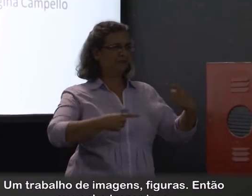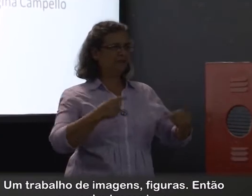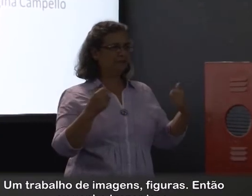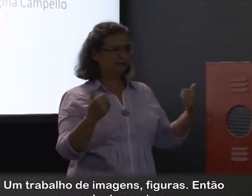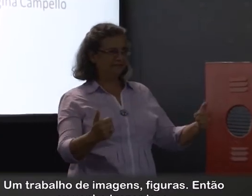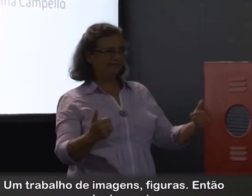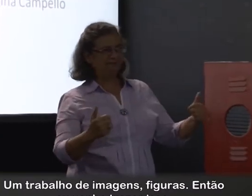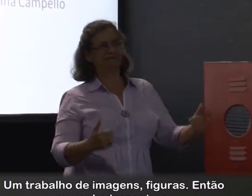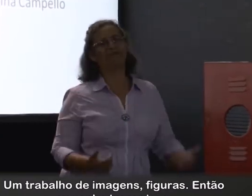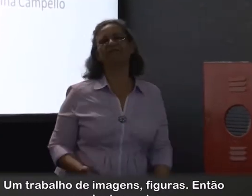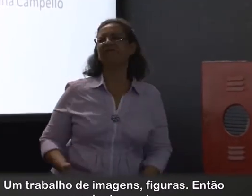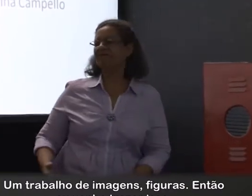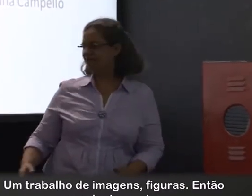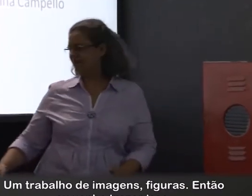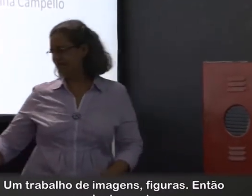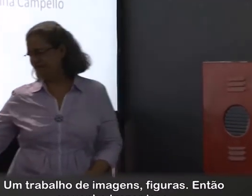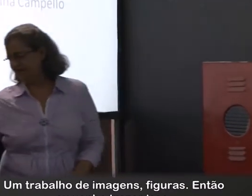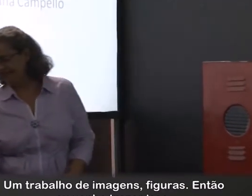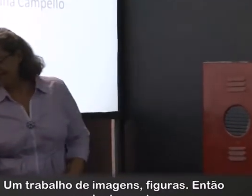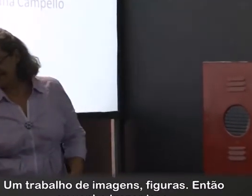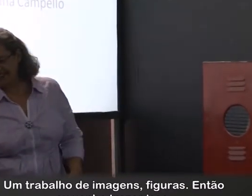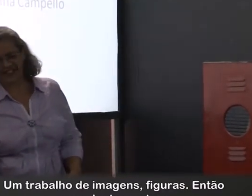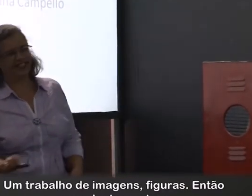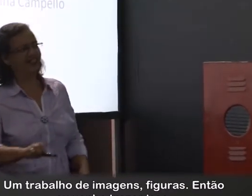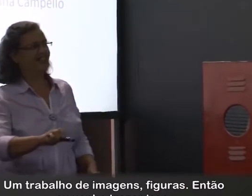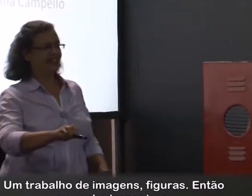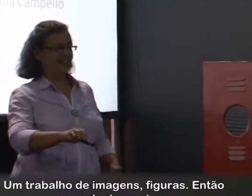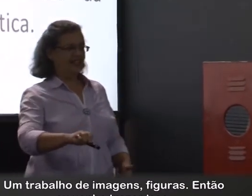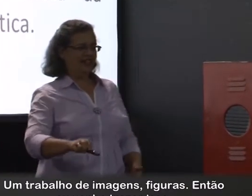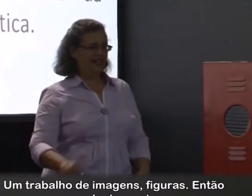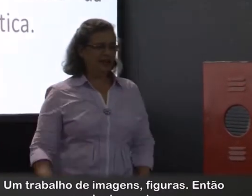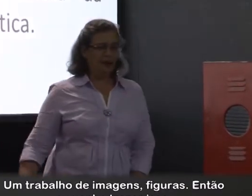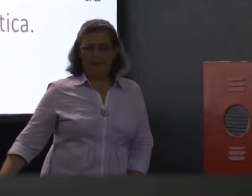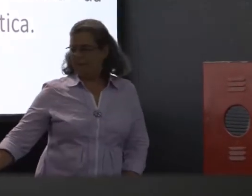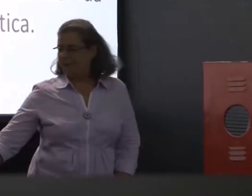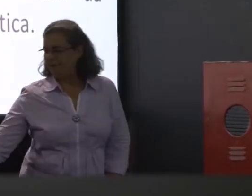de imagens, de figuras, então eu venho trazer isso.